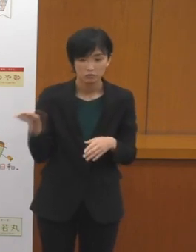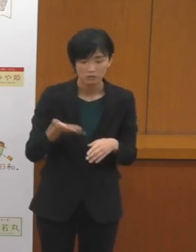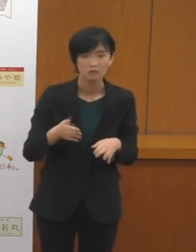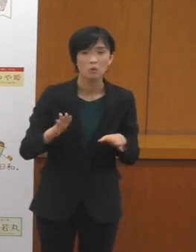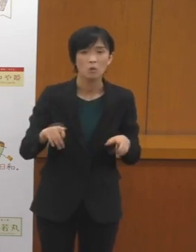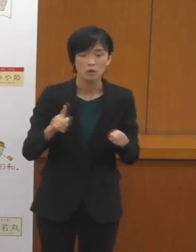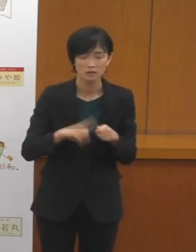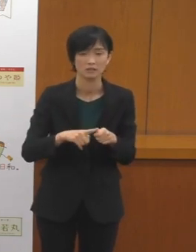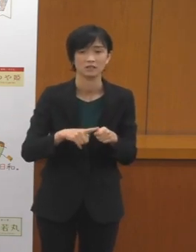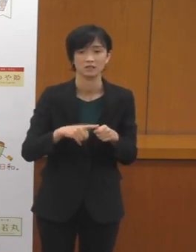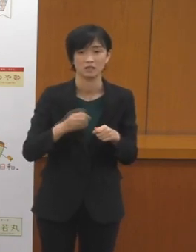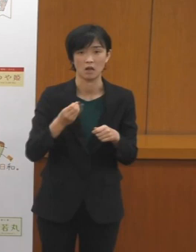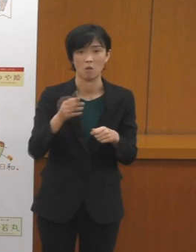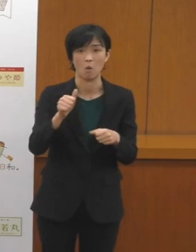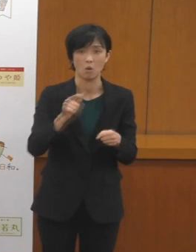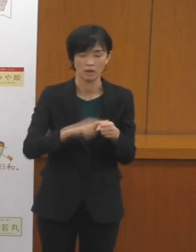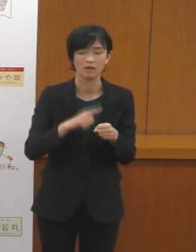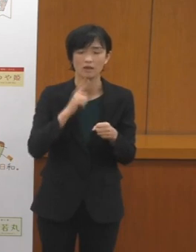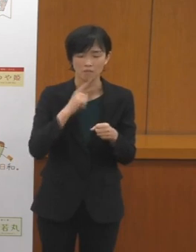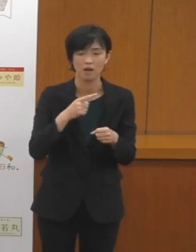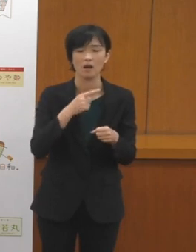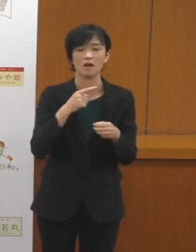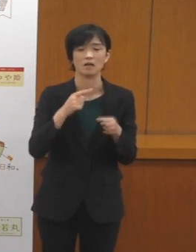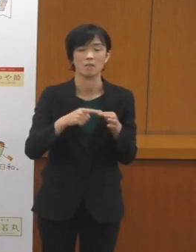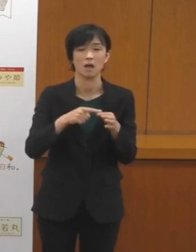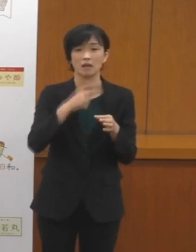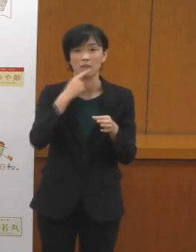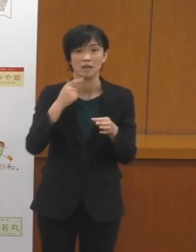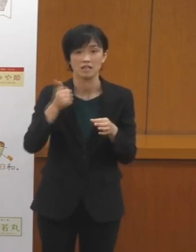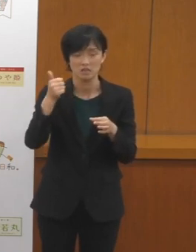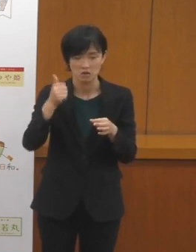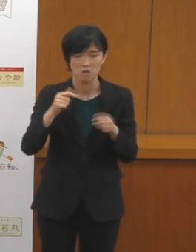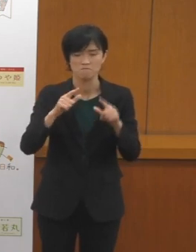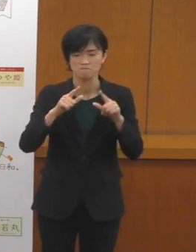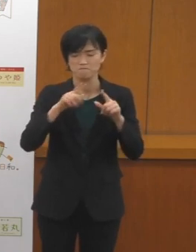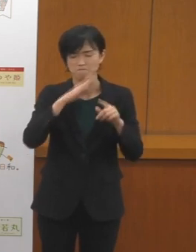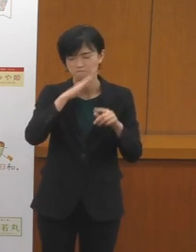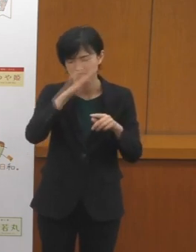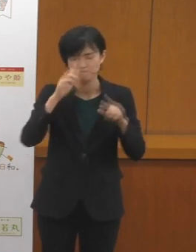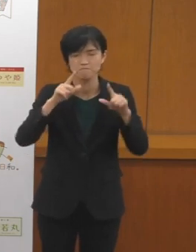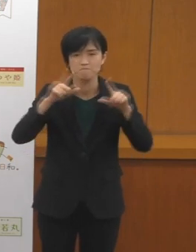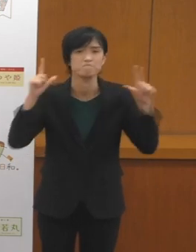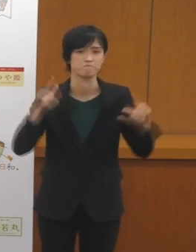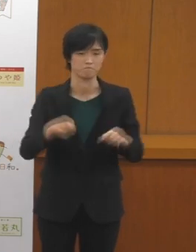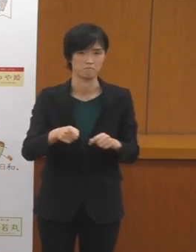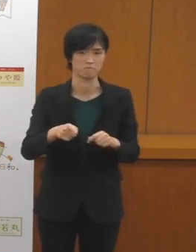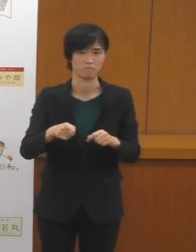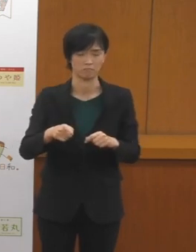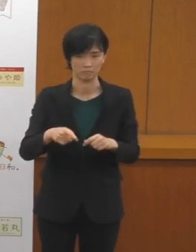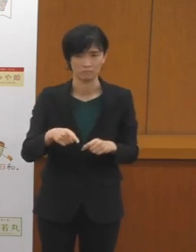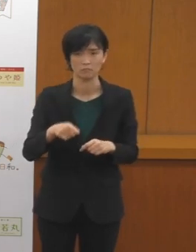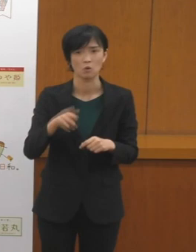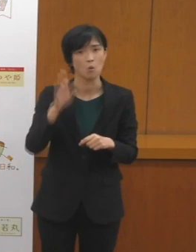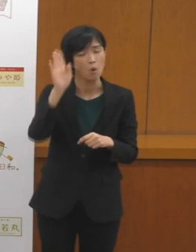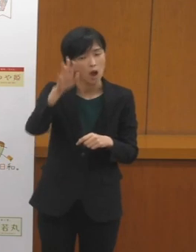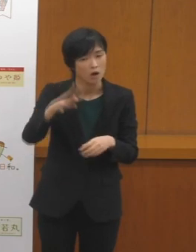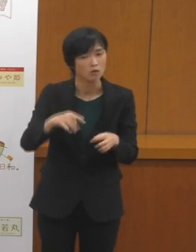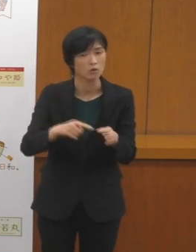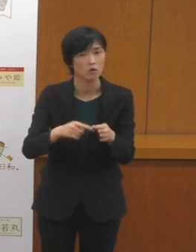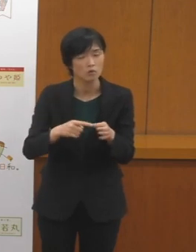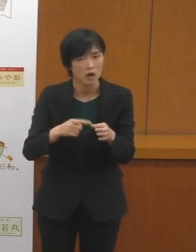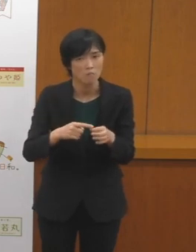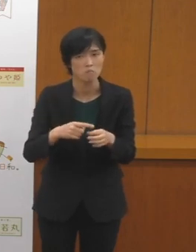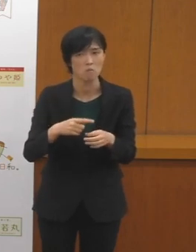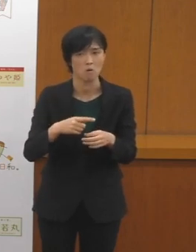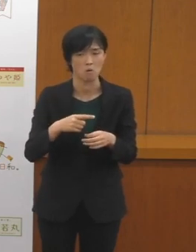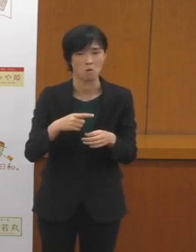本格デビューの年でありますのでまあさくらんぼの将来を担うこの大型新品種